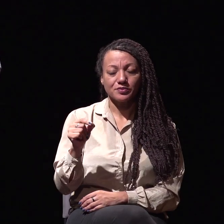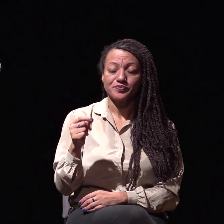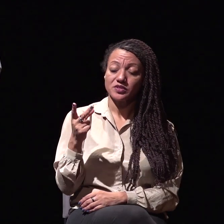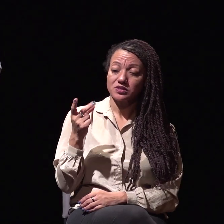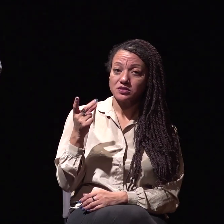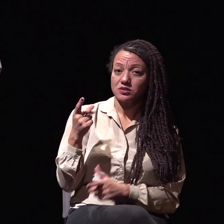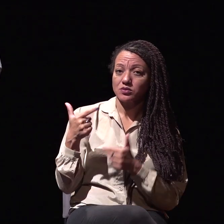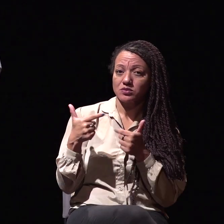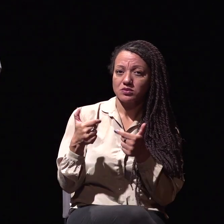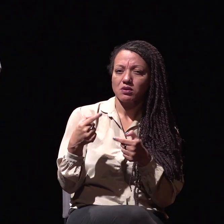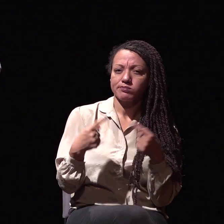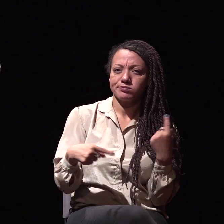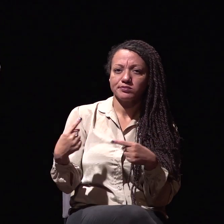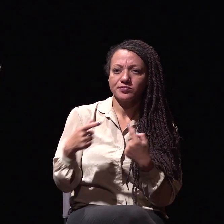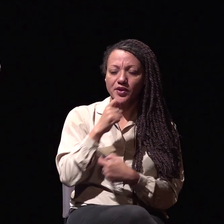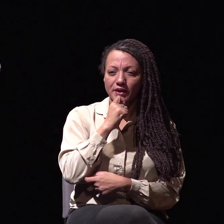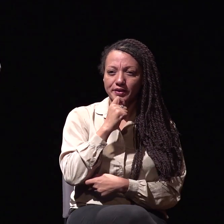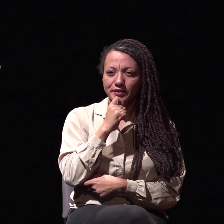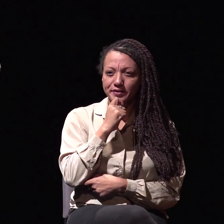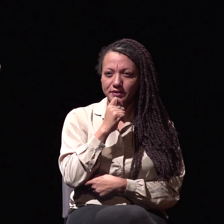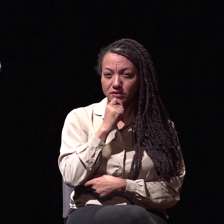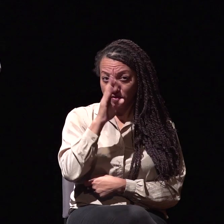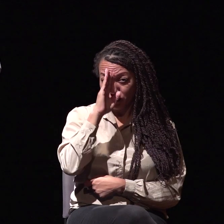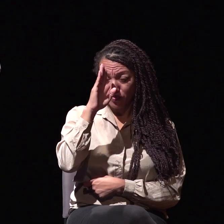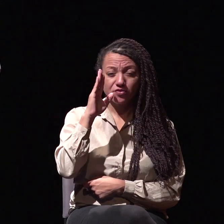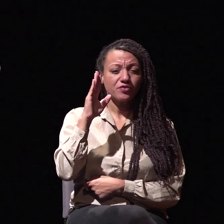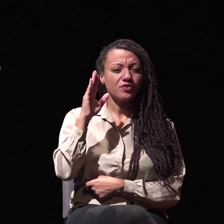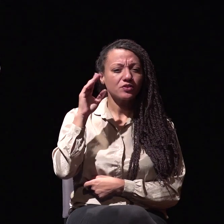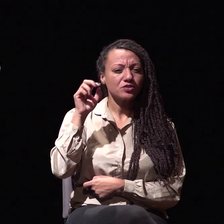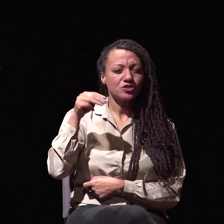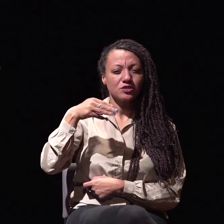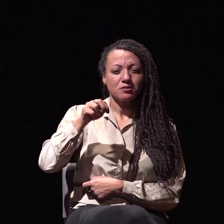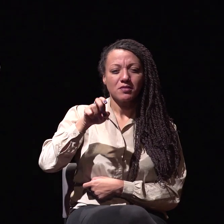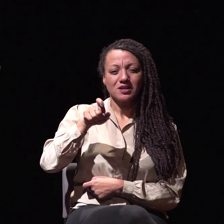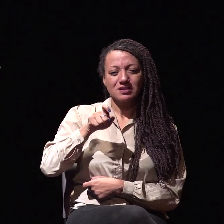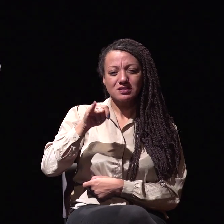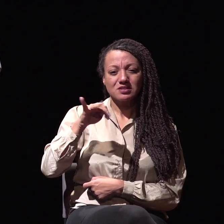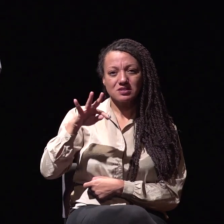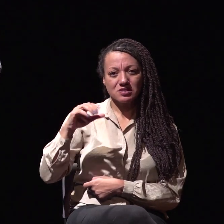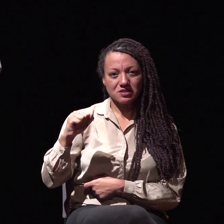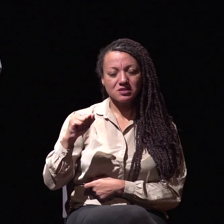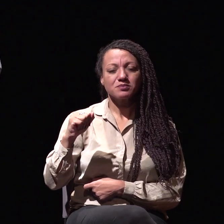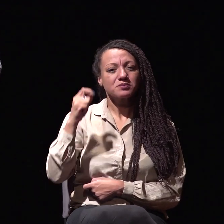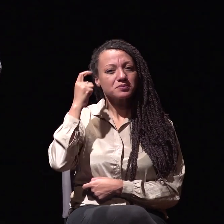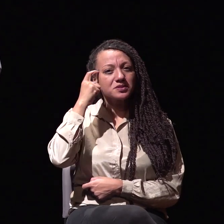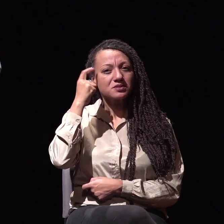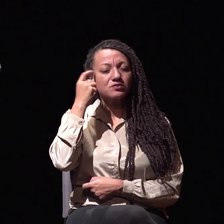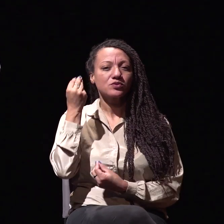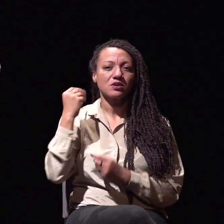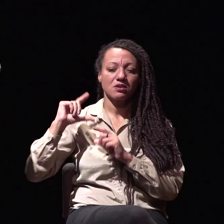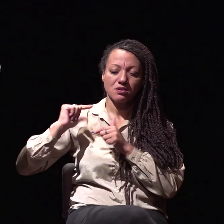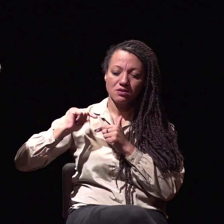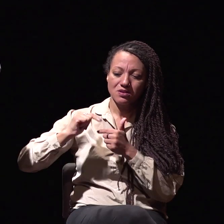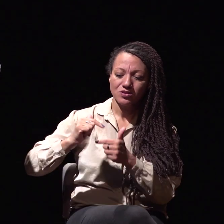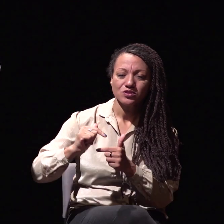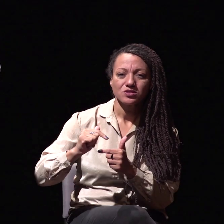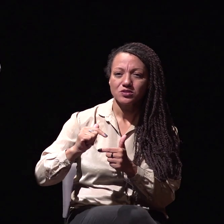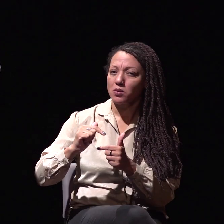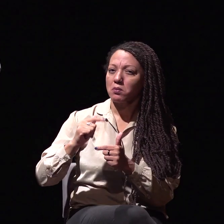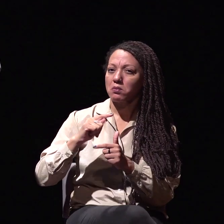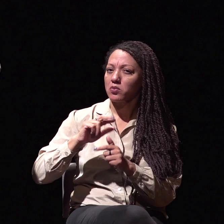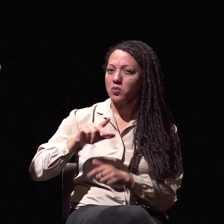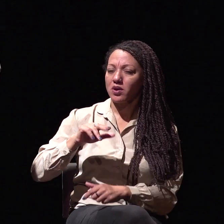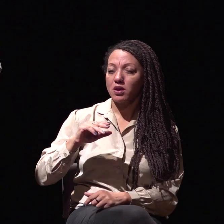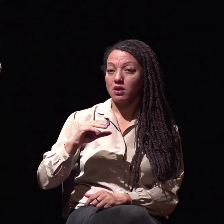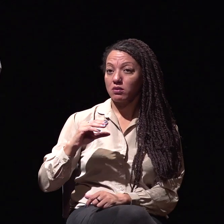debate ainda estava em curso, com forte acento marxista ligado aos racionalistas, que viam no diálogo com as tradições não um viés